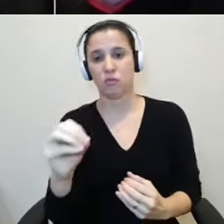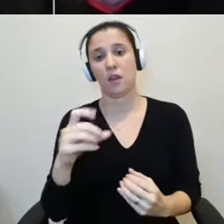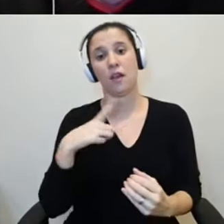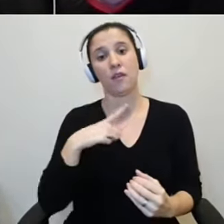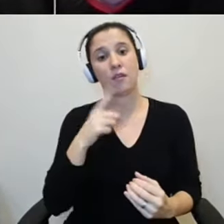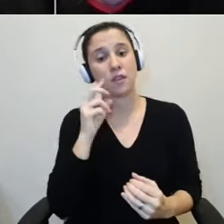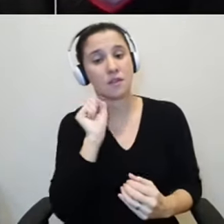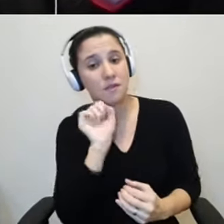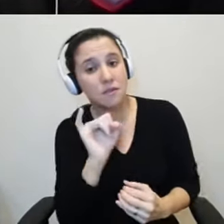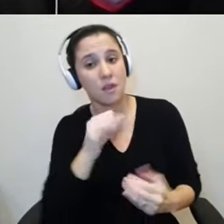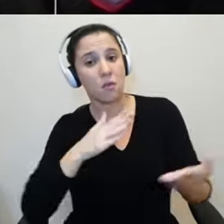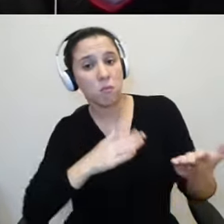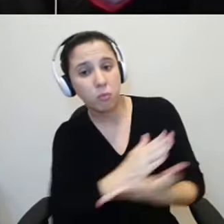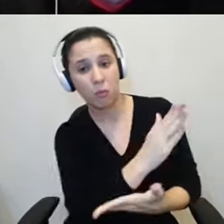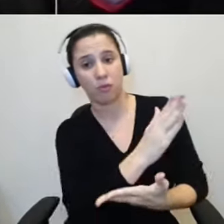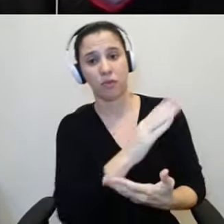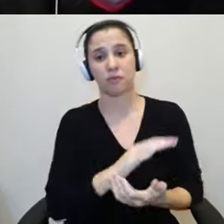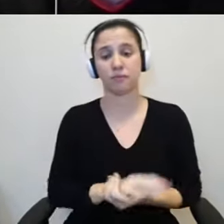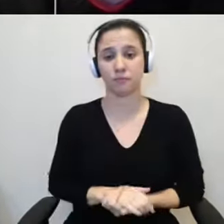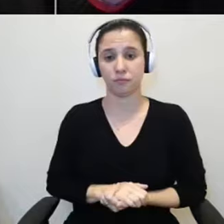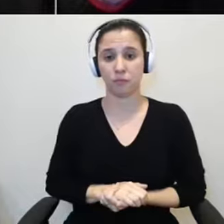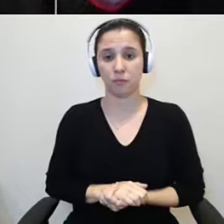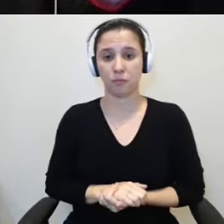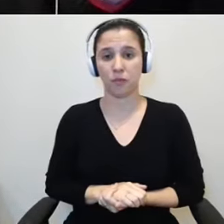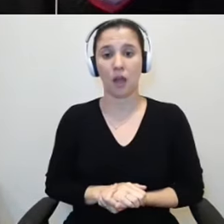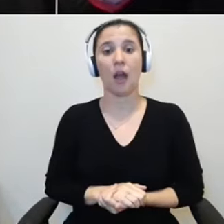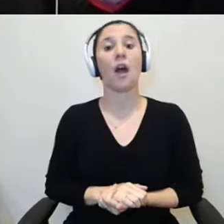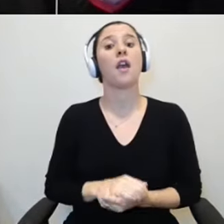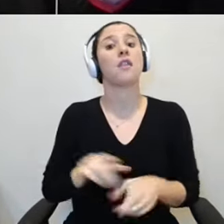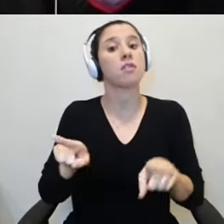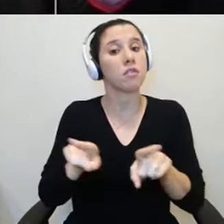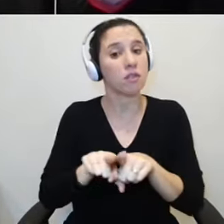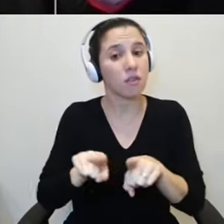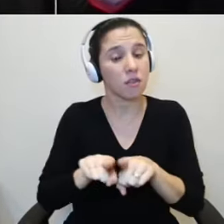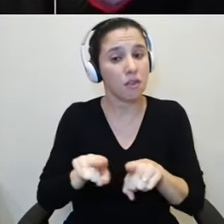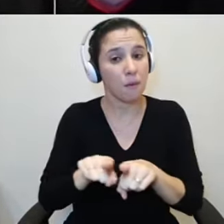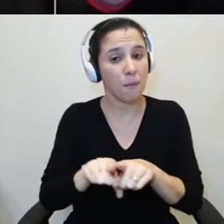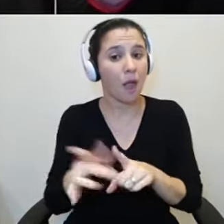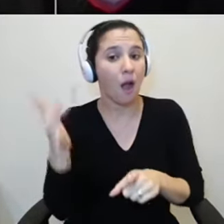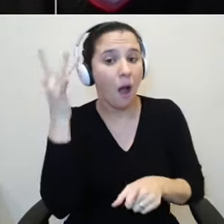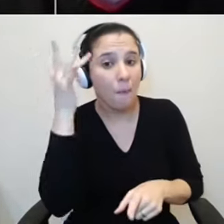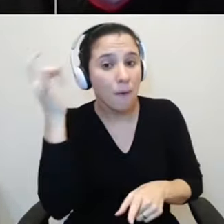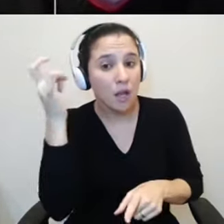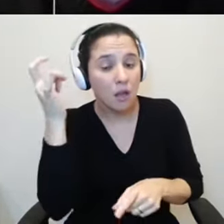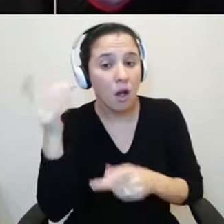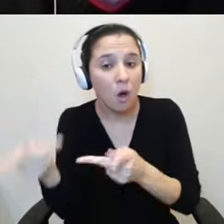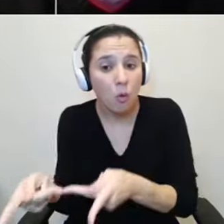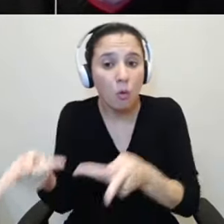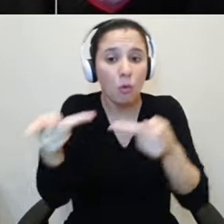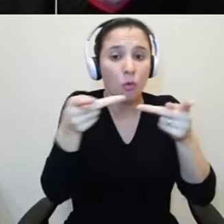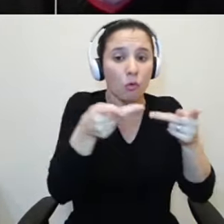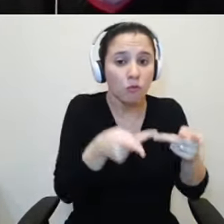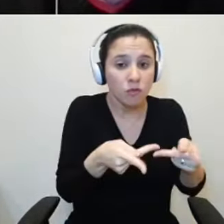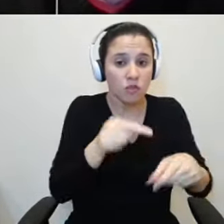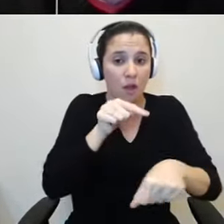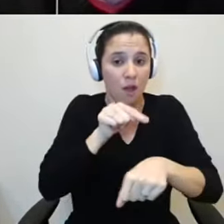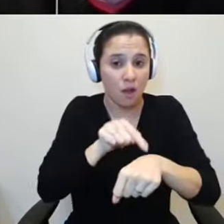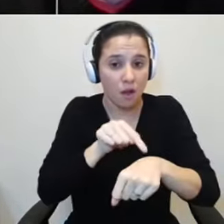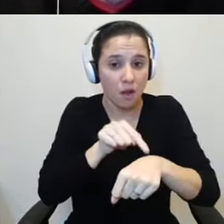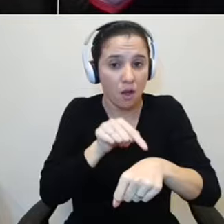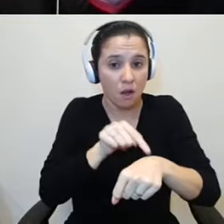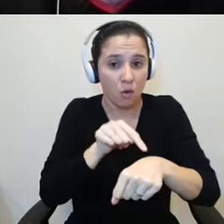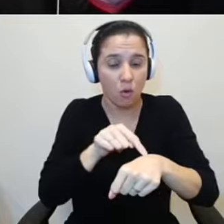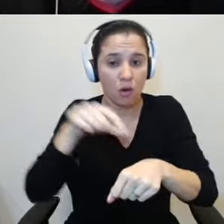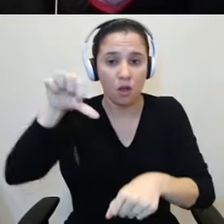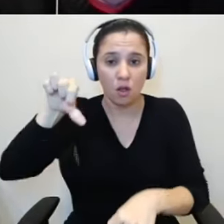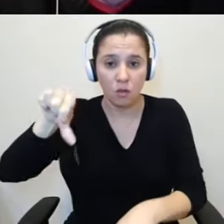também para vocês. Nós teremos amanhã, às 9h30 da manhã, uma reunião do Conselho de Campus para